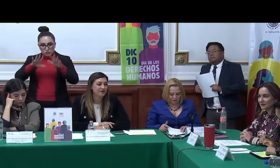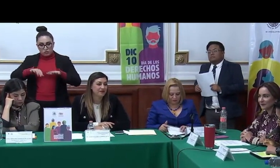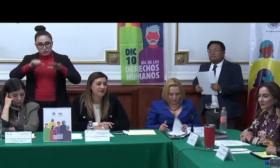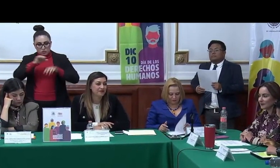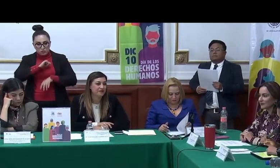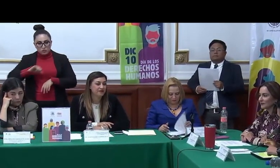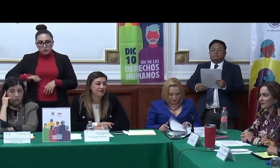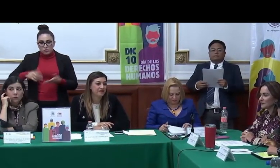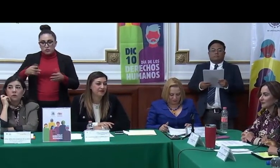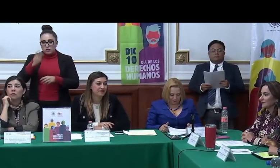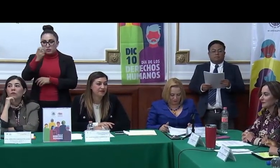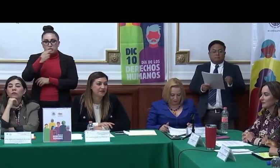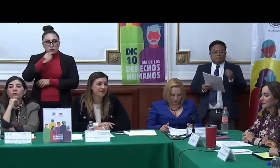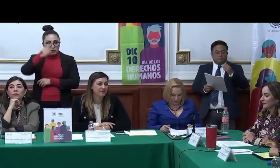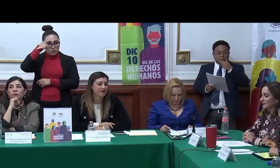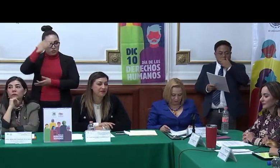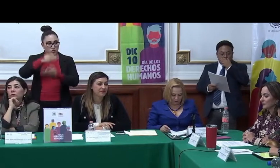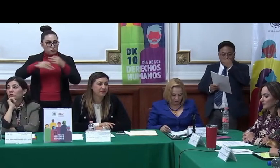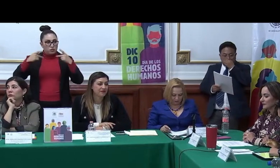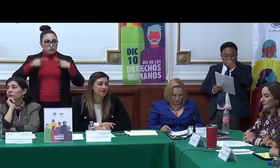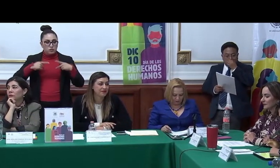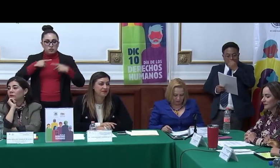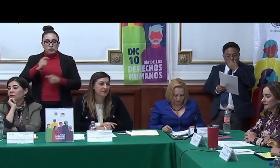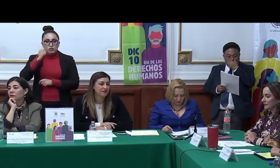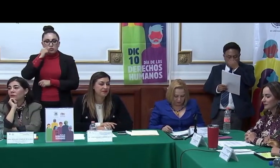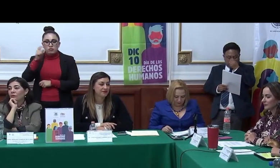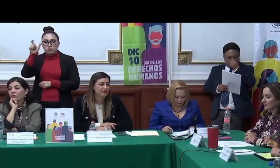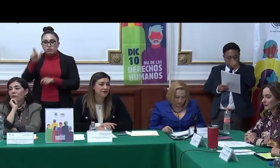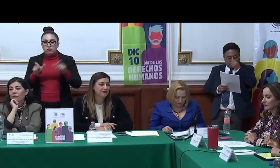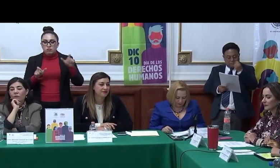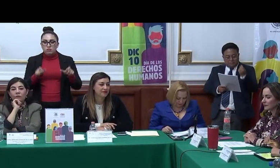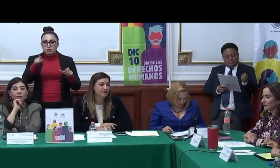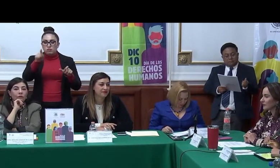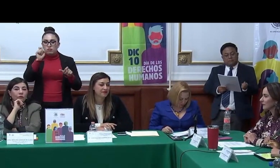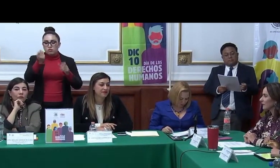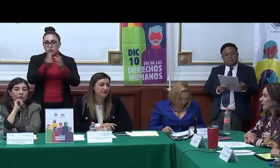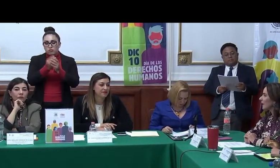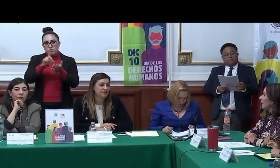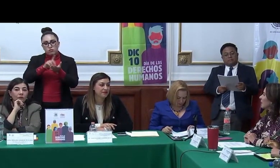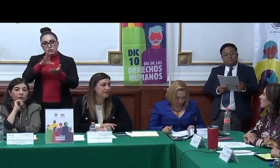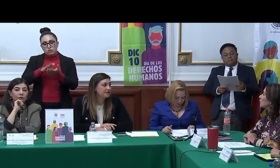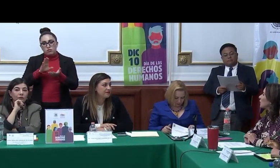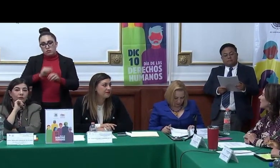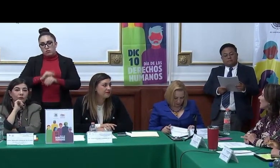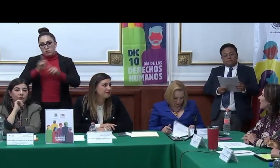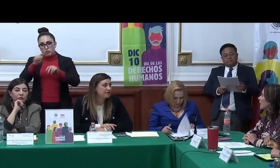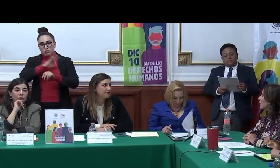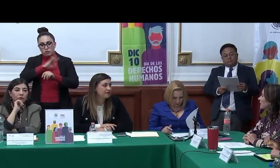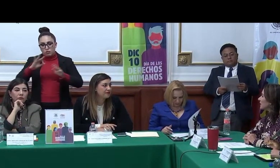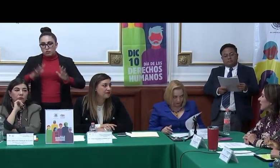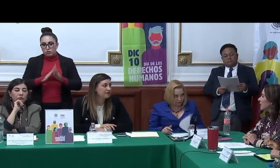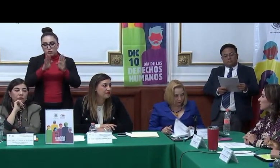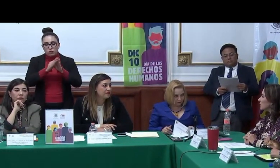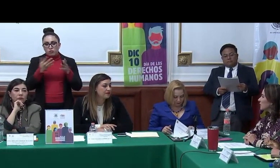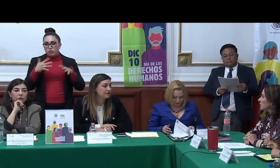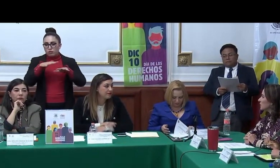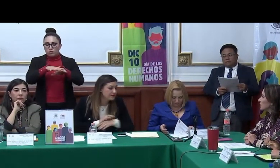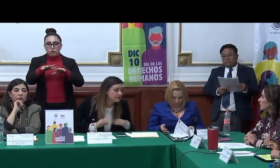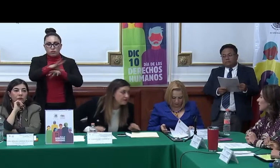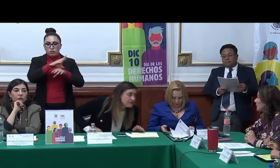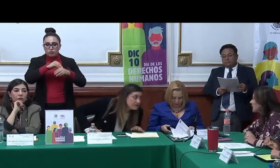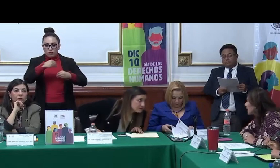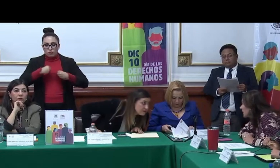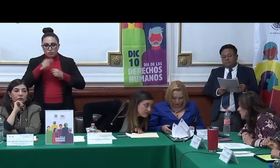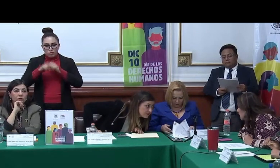las personas, sin importar sus condiciones, puedan participar plenamente en la vida social, económica y política de